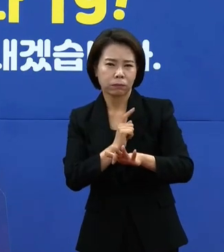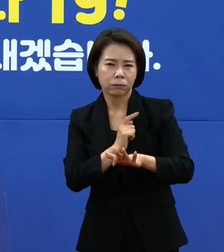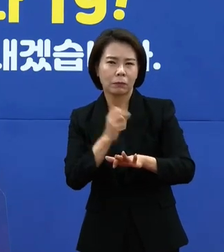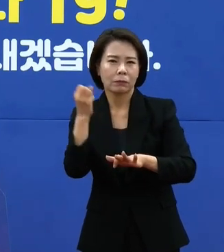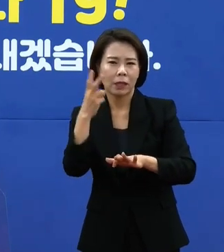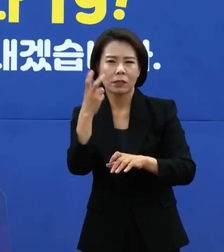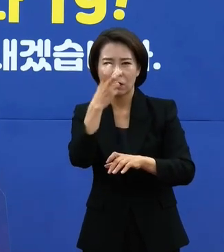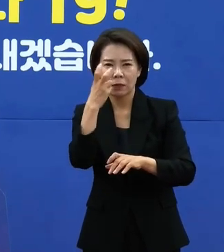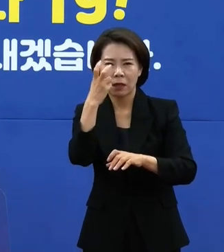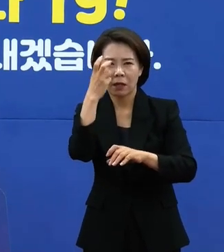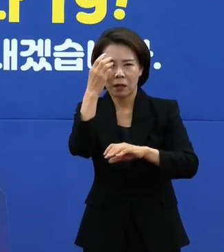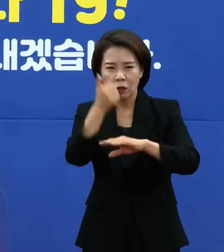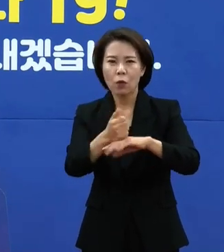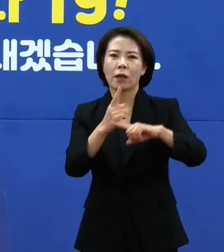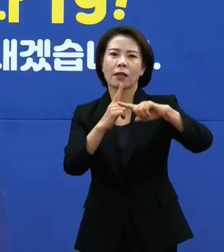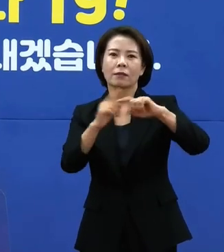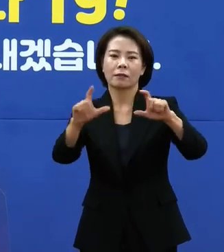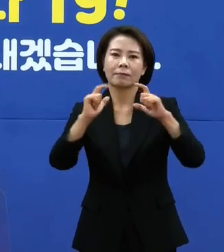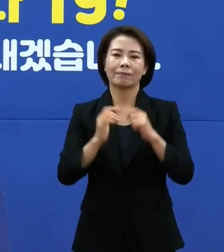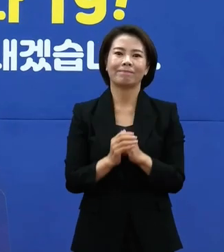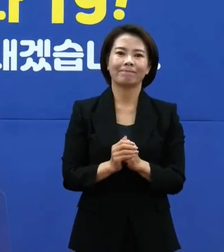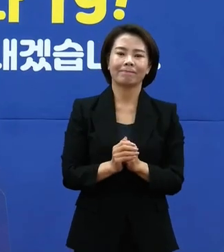양성으로 확인되었습니다.